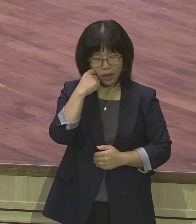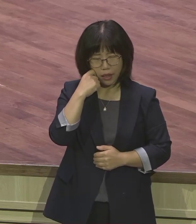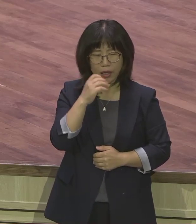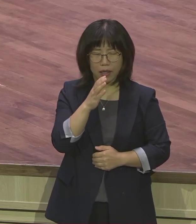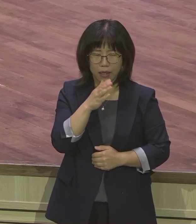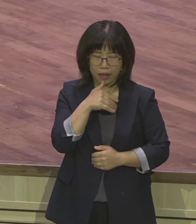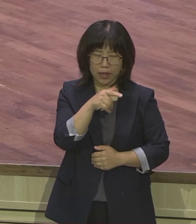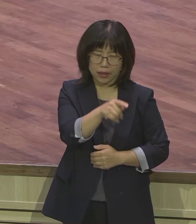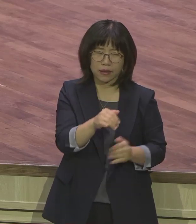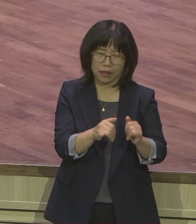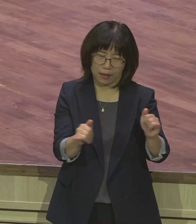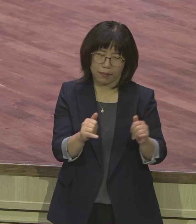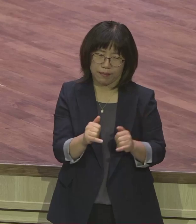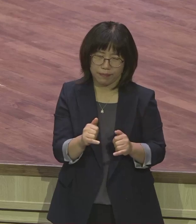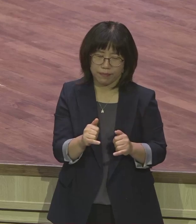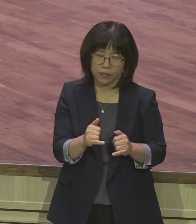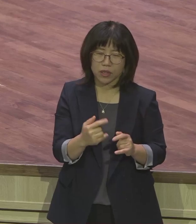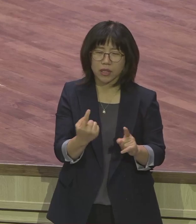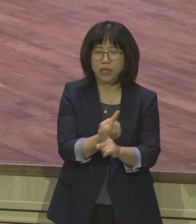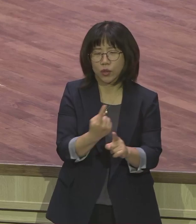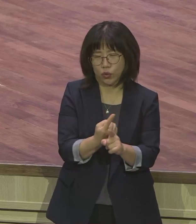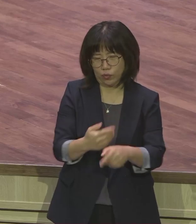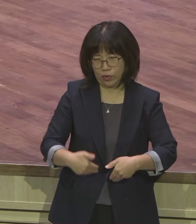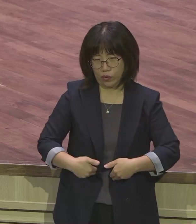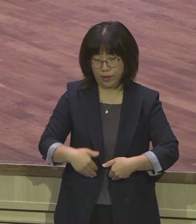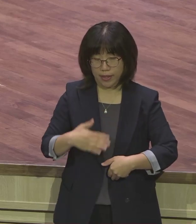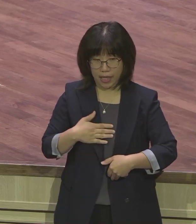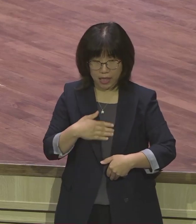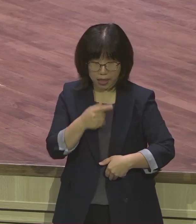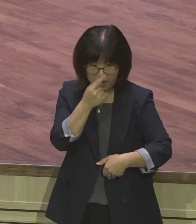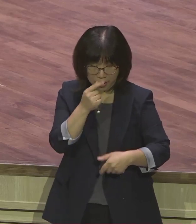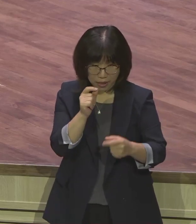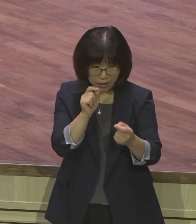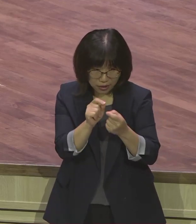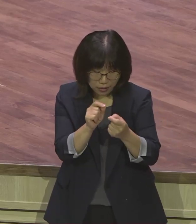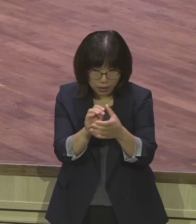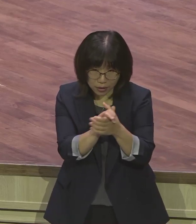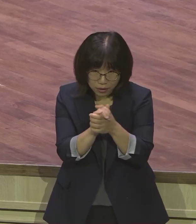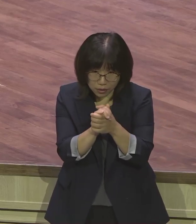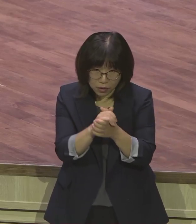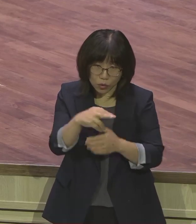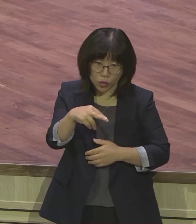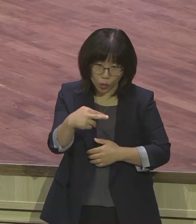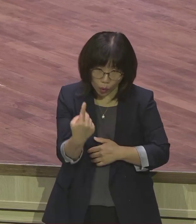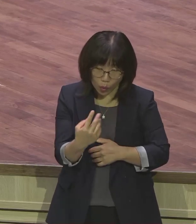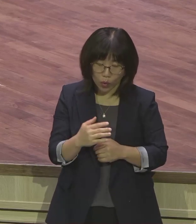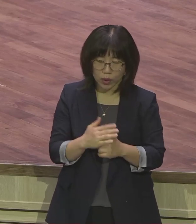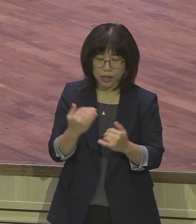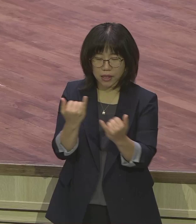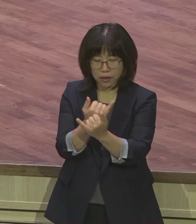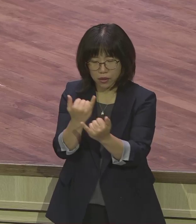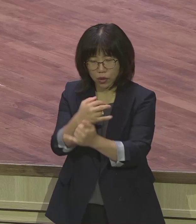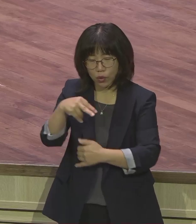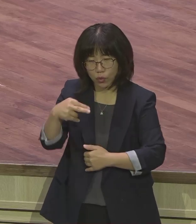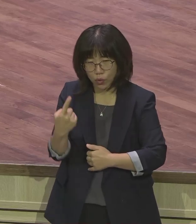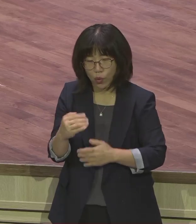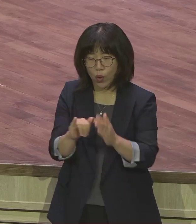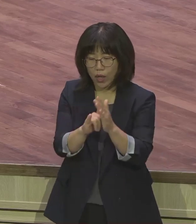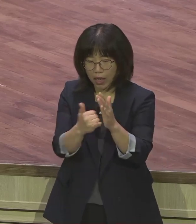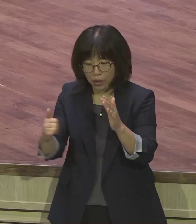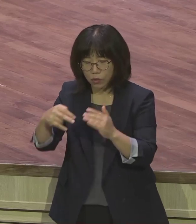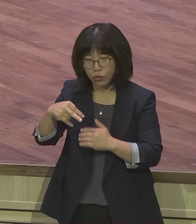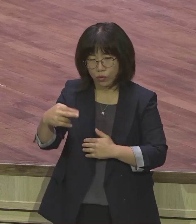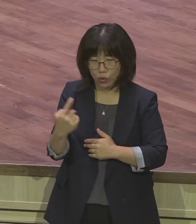봐야 되냐. 아무리 친한 가족이라도, 형제라도, 피를 나온 형제라도, 여러분 주위에 여러분 성교 간에